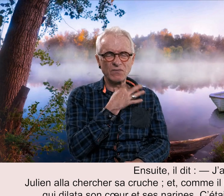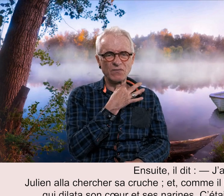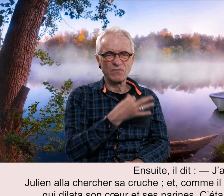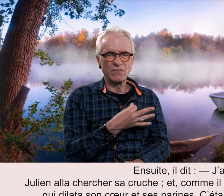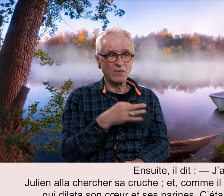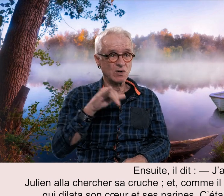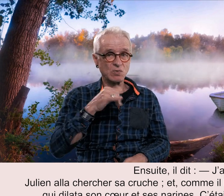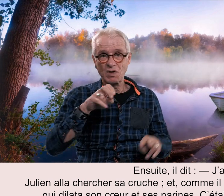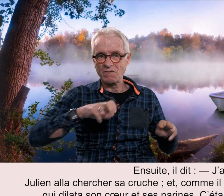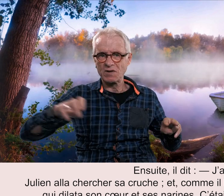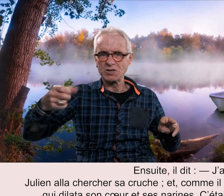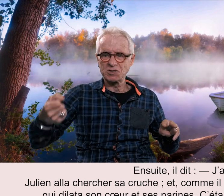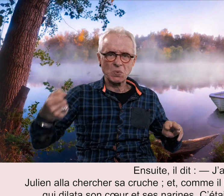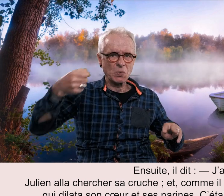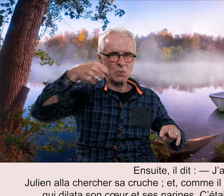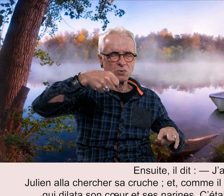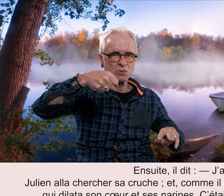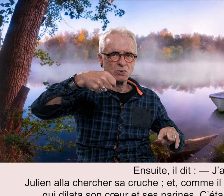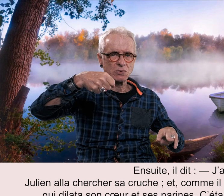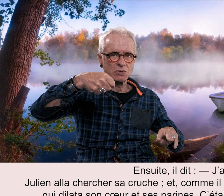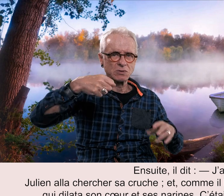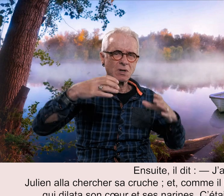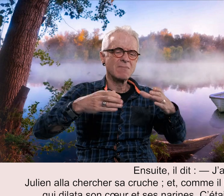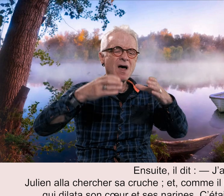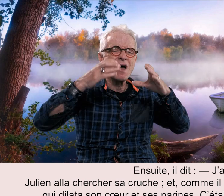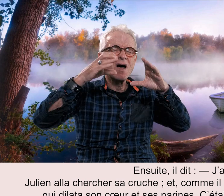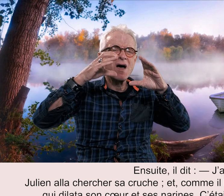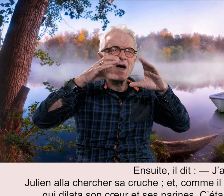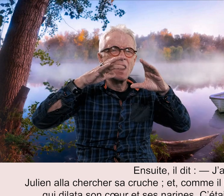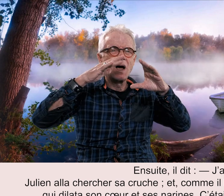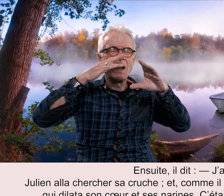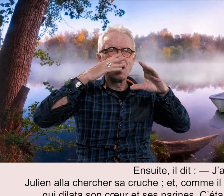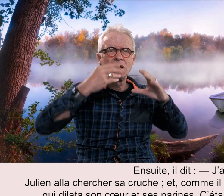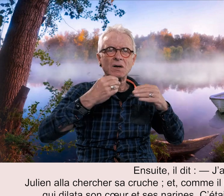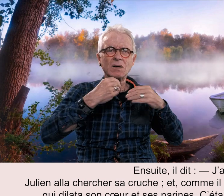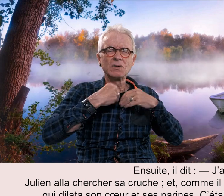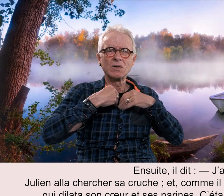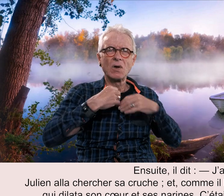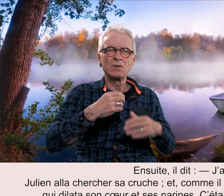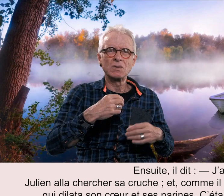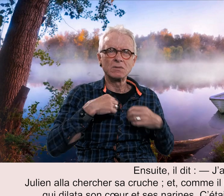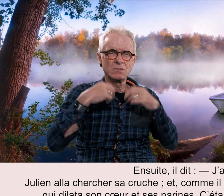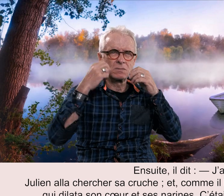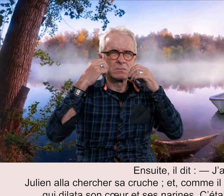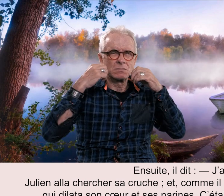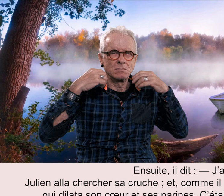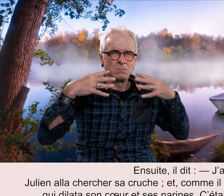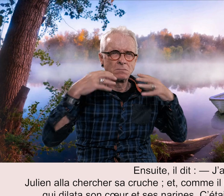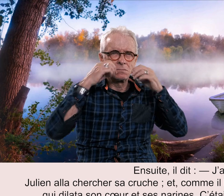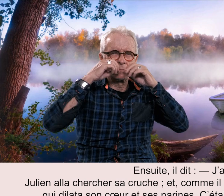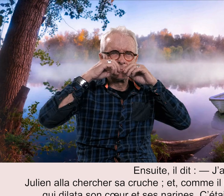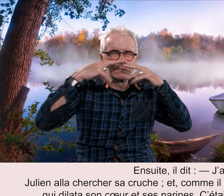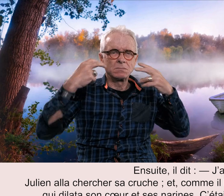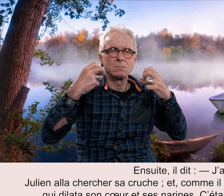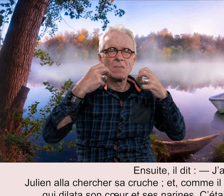» Julien alla chercher sa cruche et comme il la prenait, il en sortit un arôme qui dilata son cœur et ses narines. C'était du